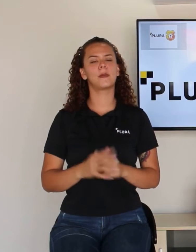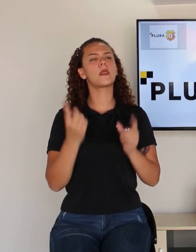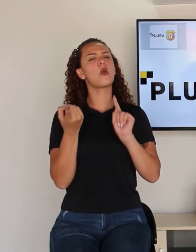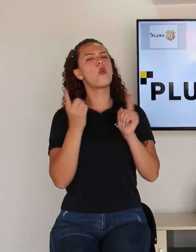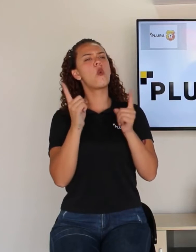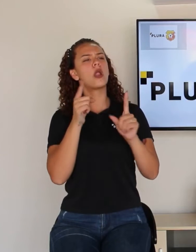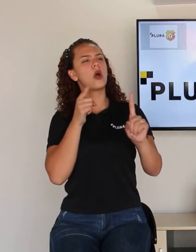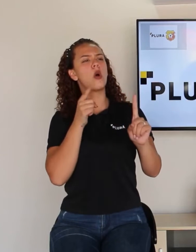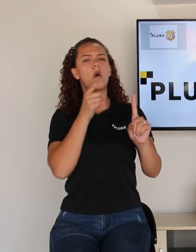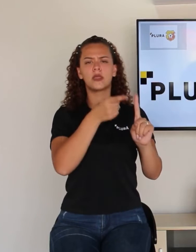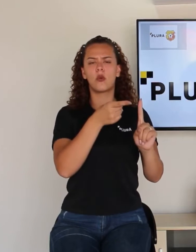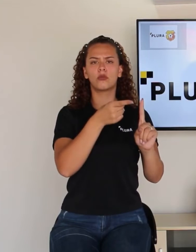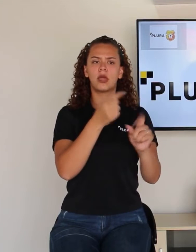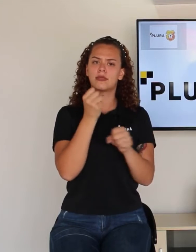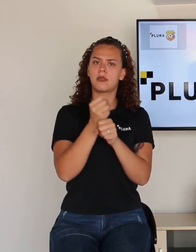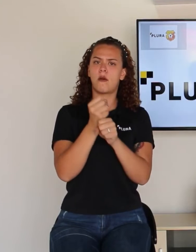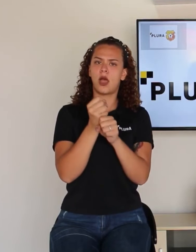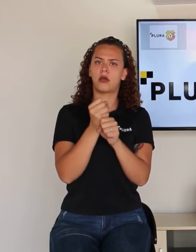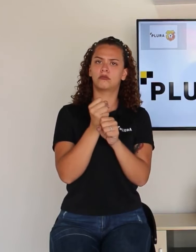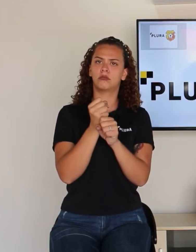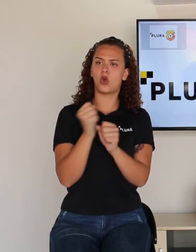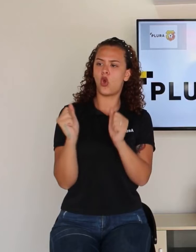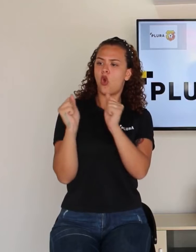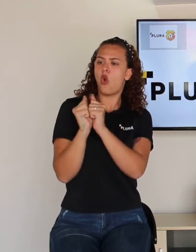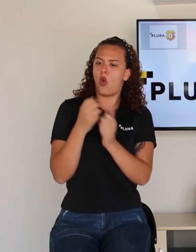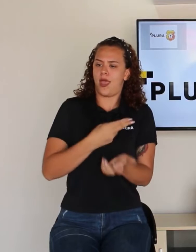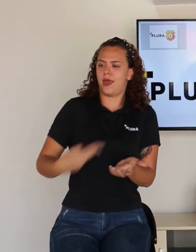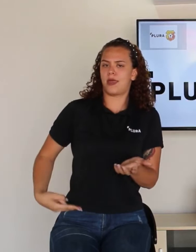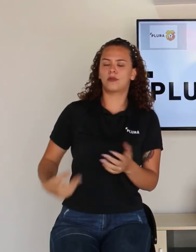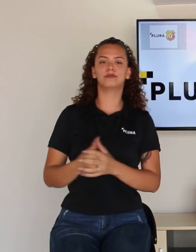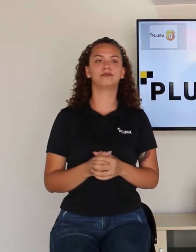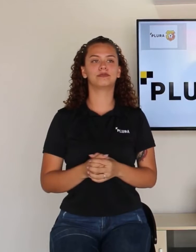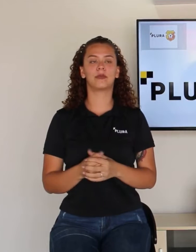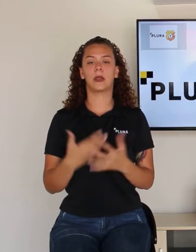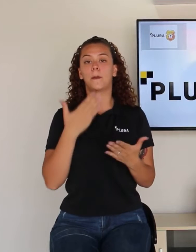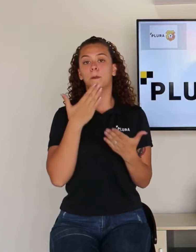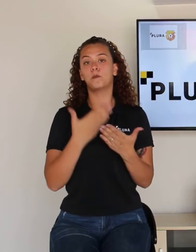¿Cuál es el objetivo de trabajar junto al Herediano?